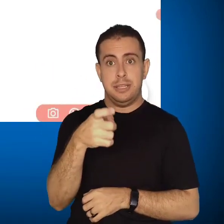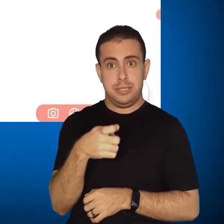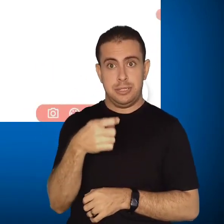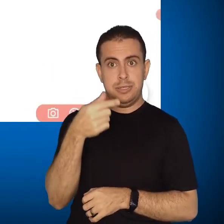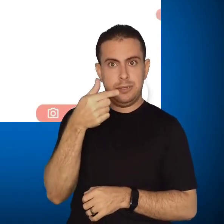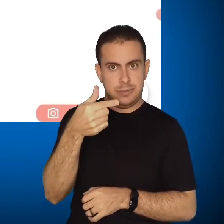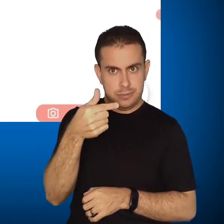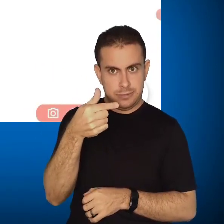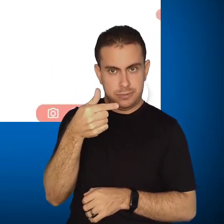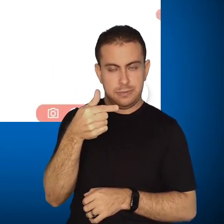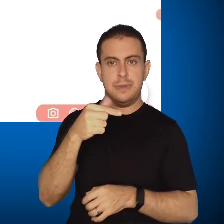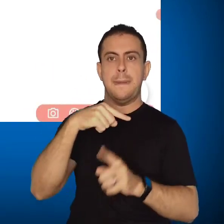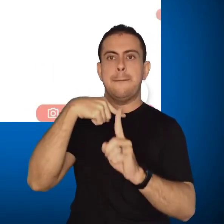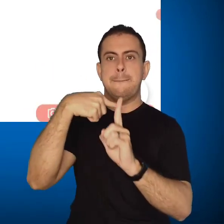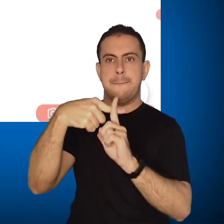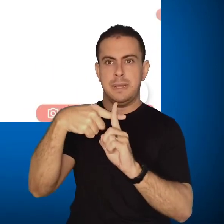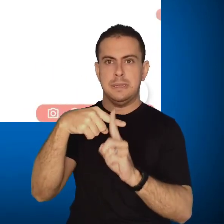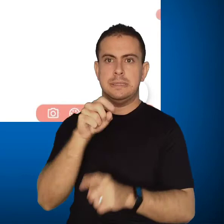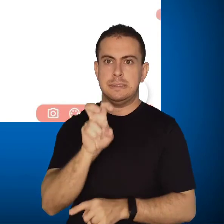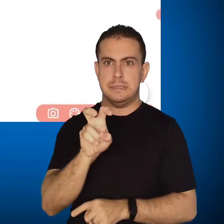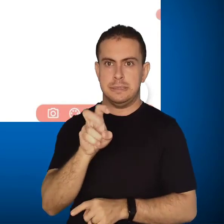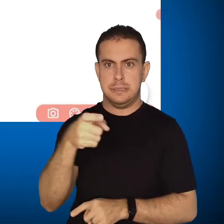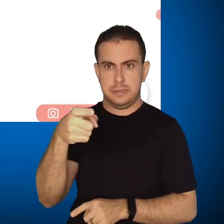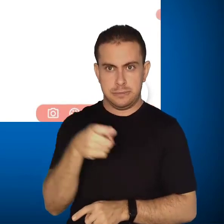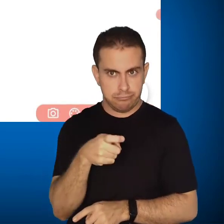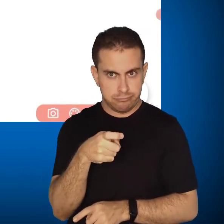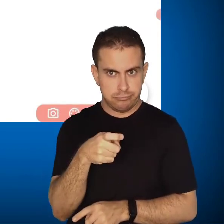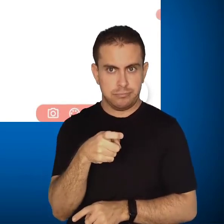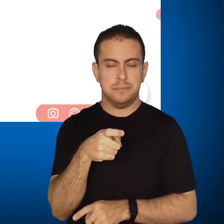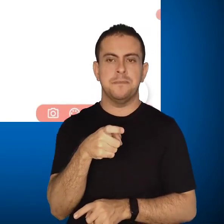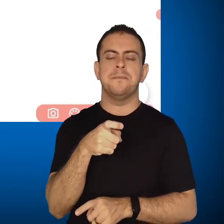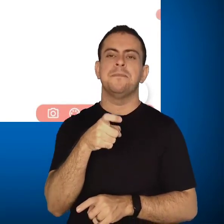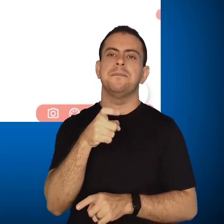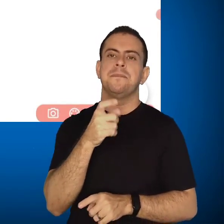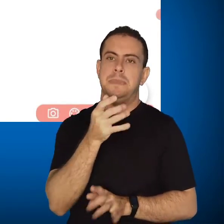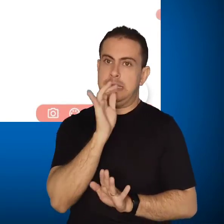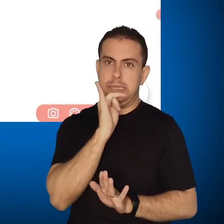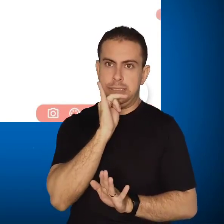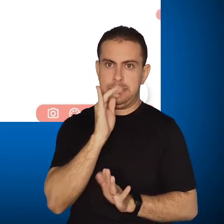quadrado mais 5x, por exemplo,